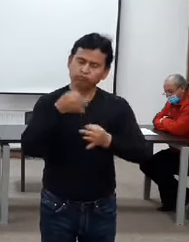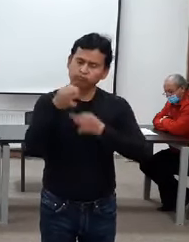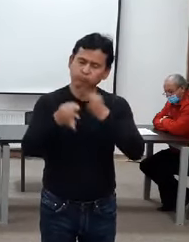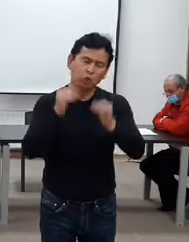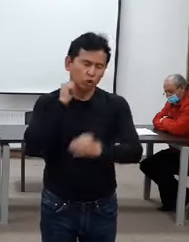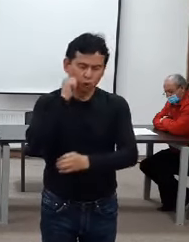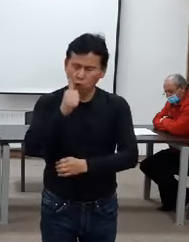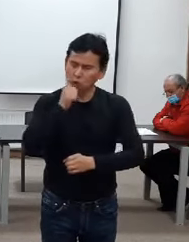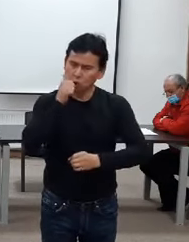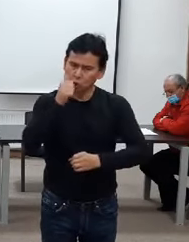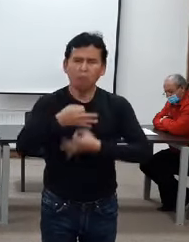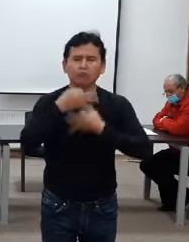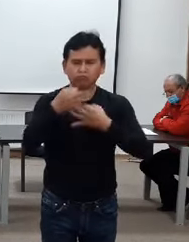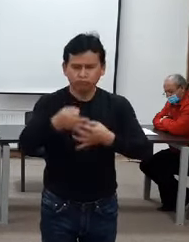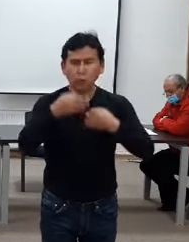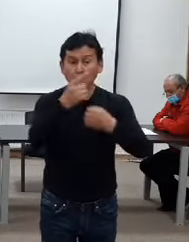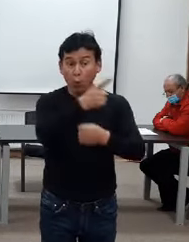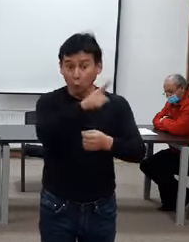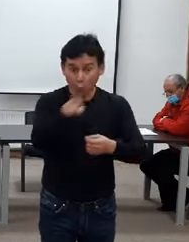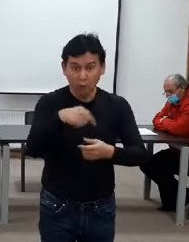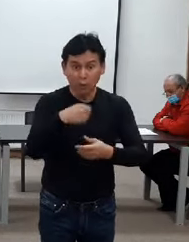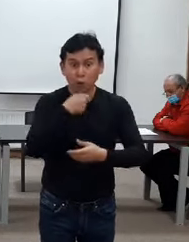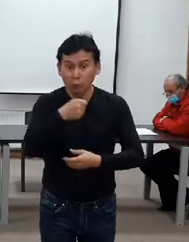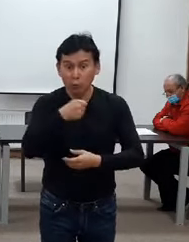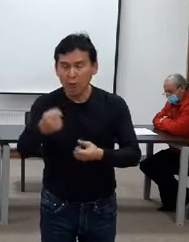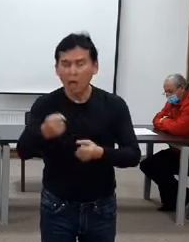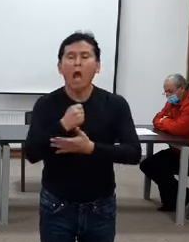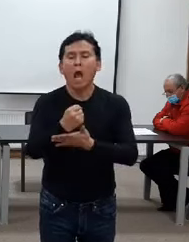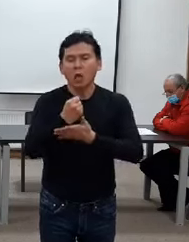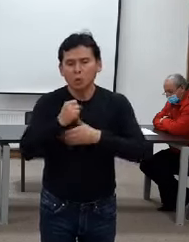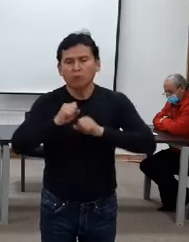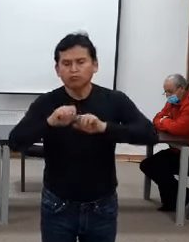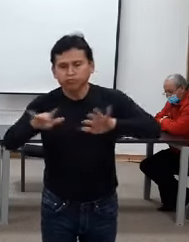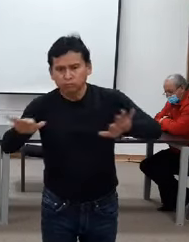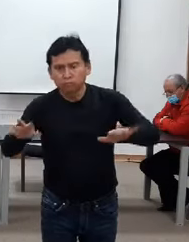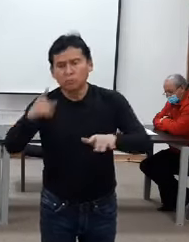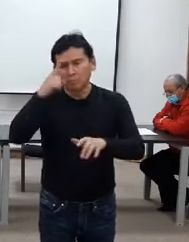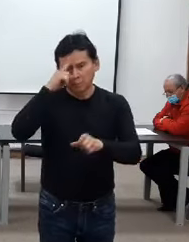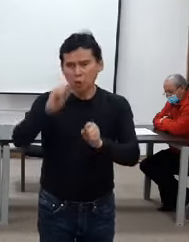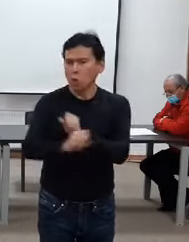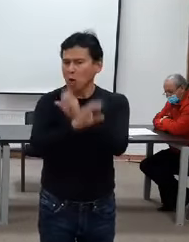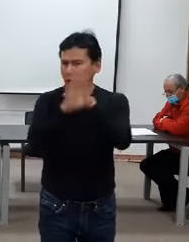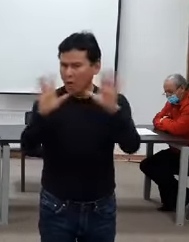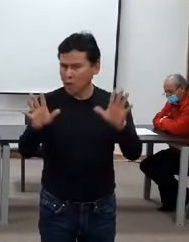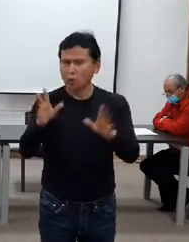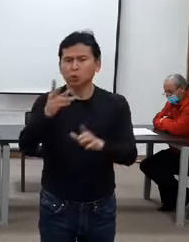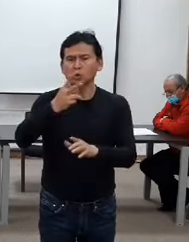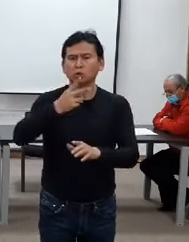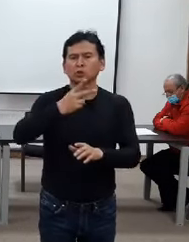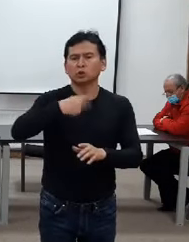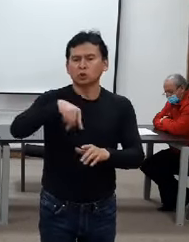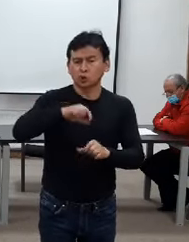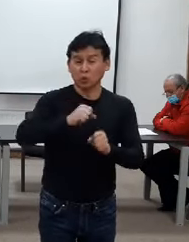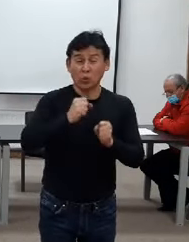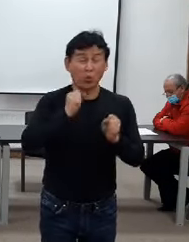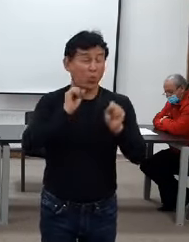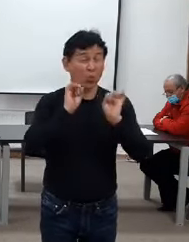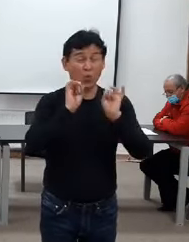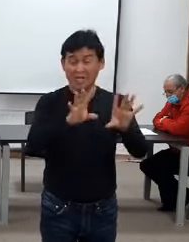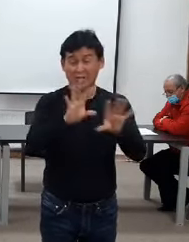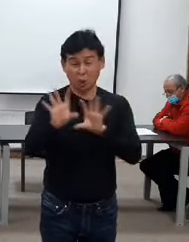día a día se van entregando, ustedes mismos nos ayudan a través de los medios de comunicación. Pero también hemos sido claros que ninguna medida está descartada,